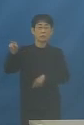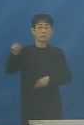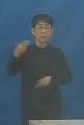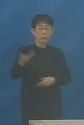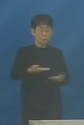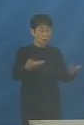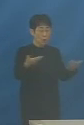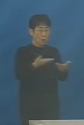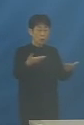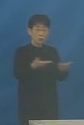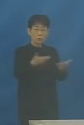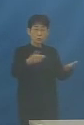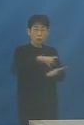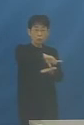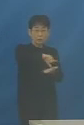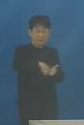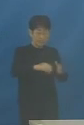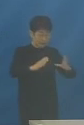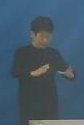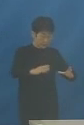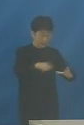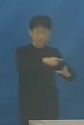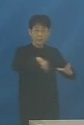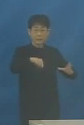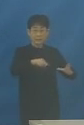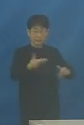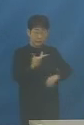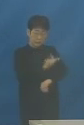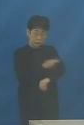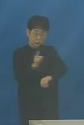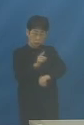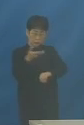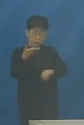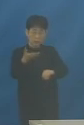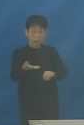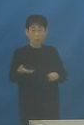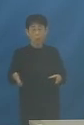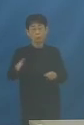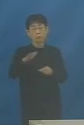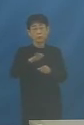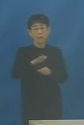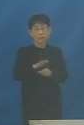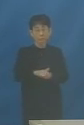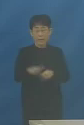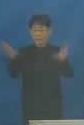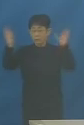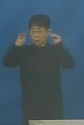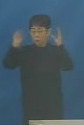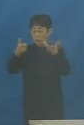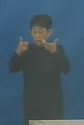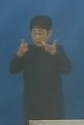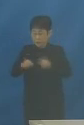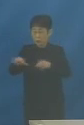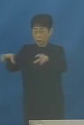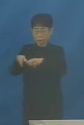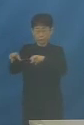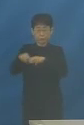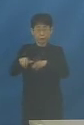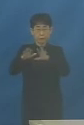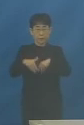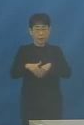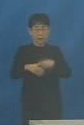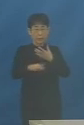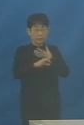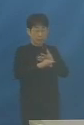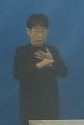のどう行動するかとかですねa そうしたことも含めてよくあの情報を収集しながらええまあ場合によっては